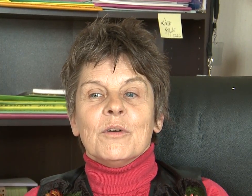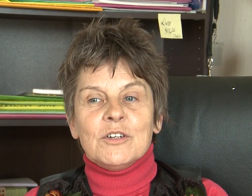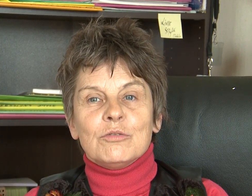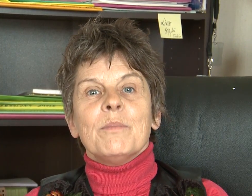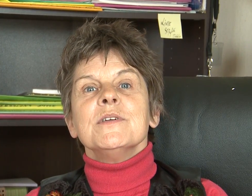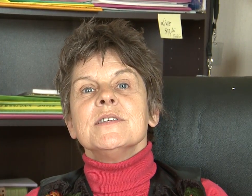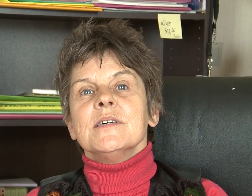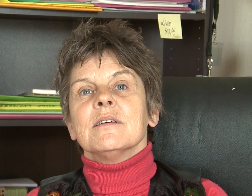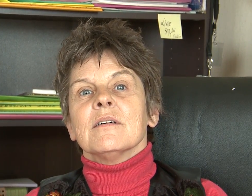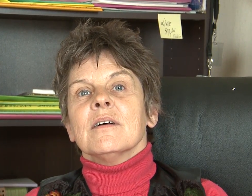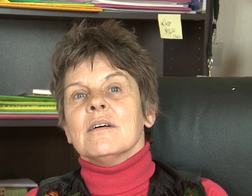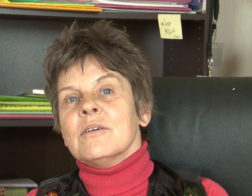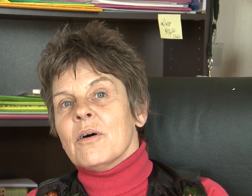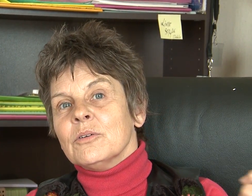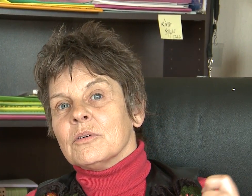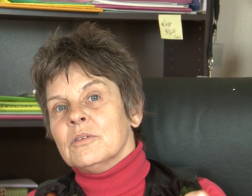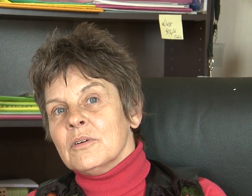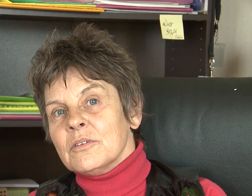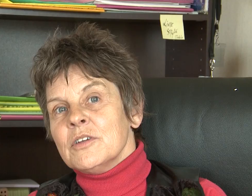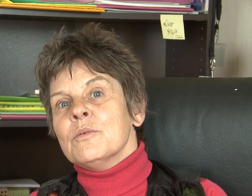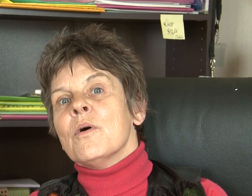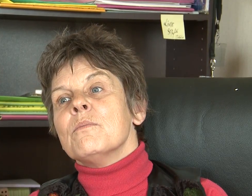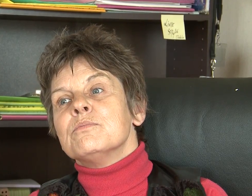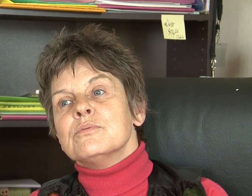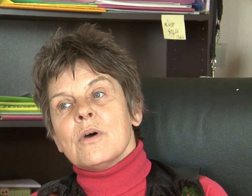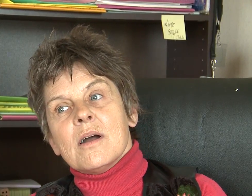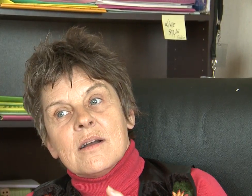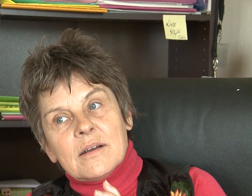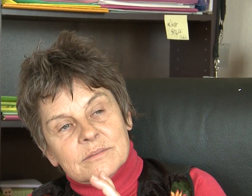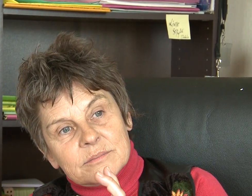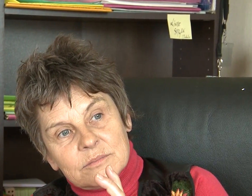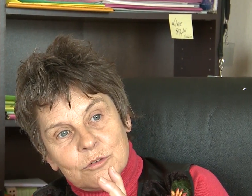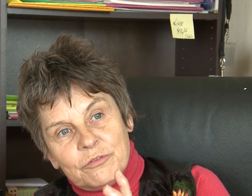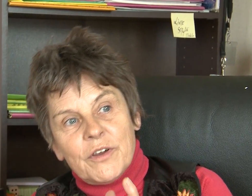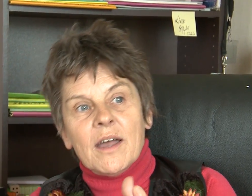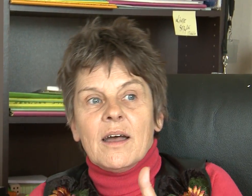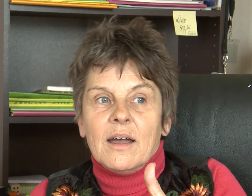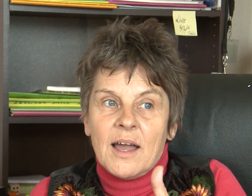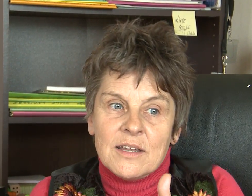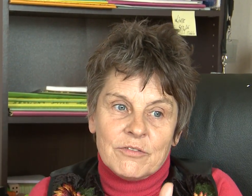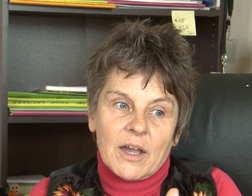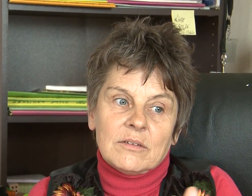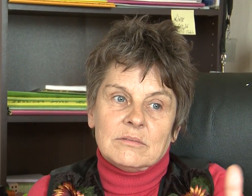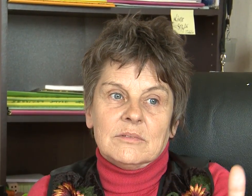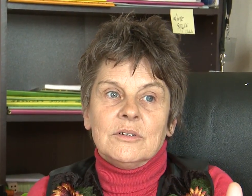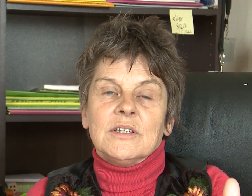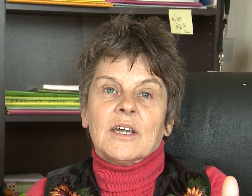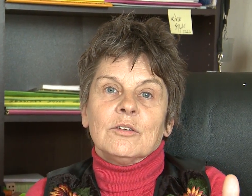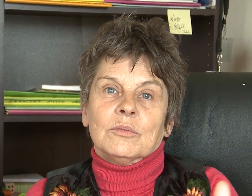des choix politiques entrent dans l'enseignement pour nous faire aller vers une direction.